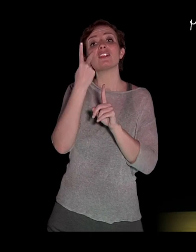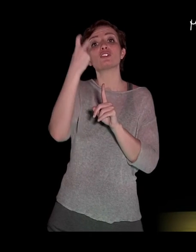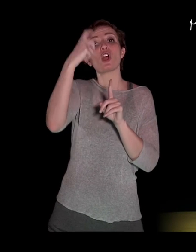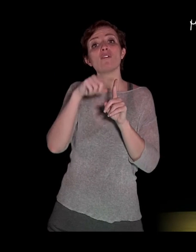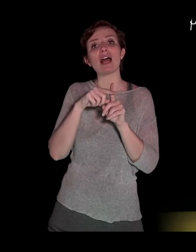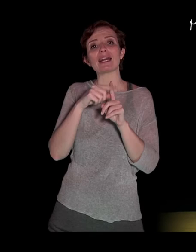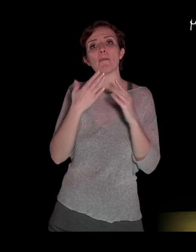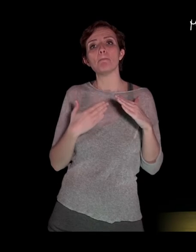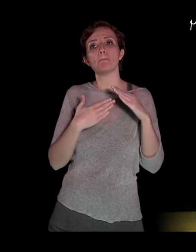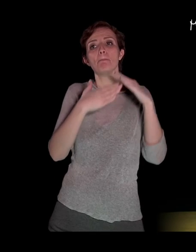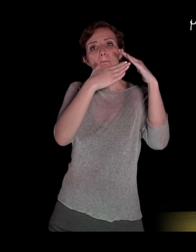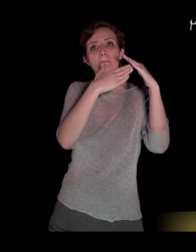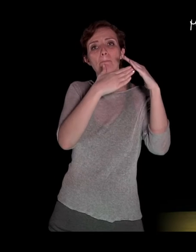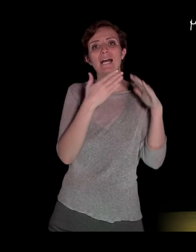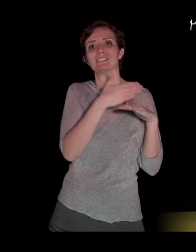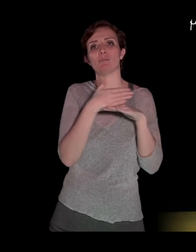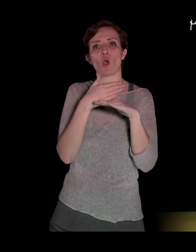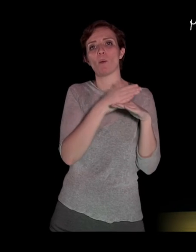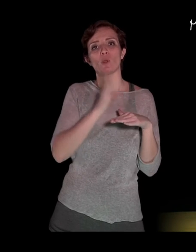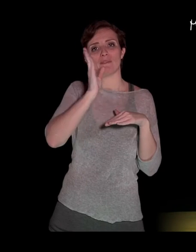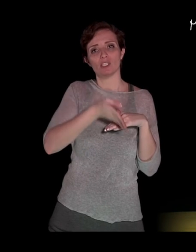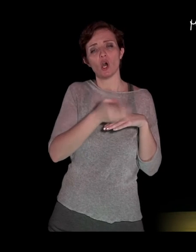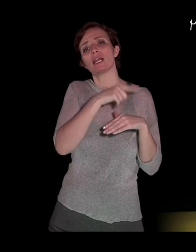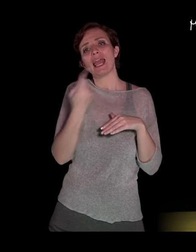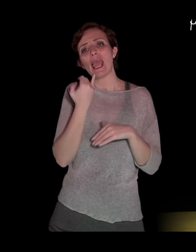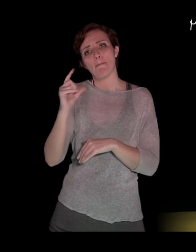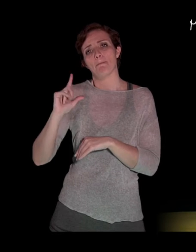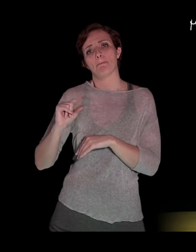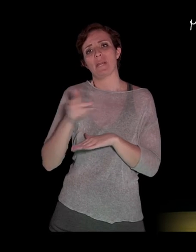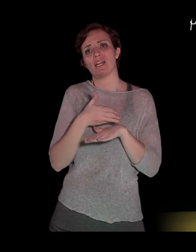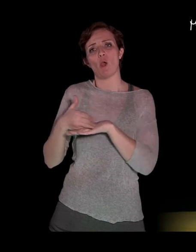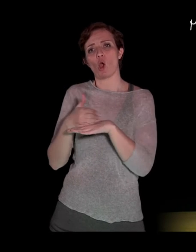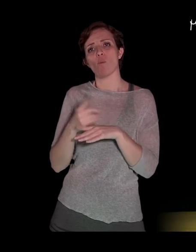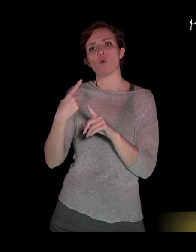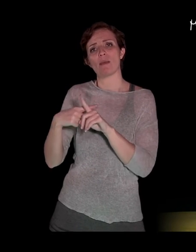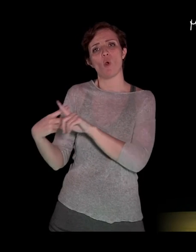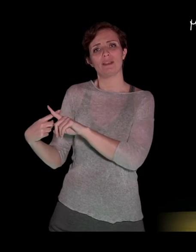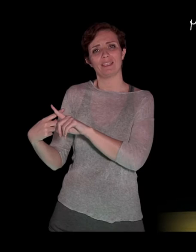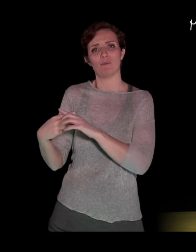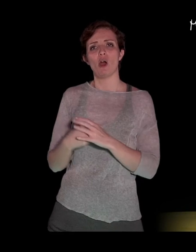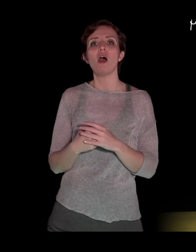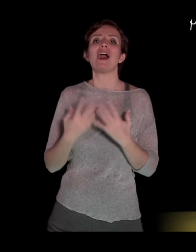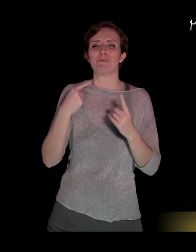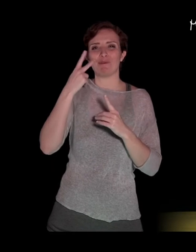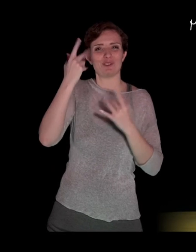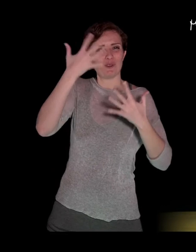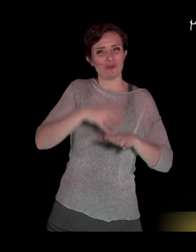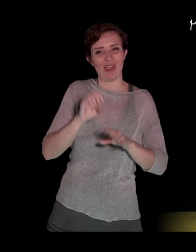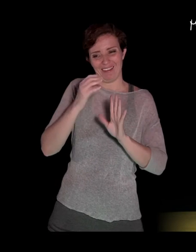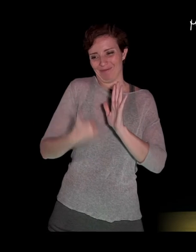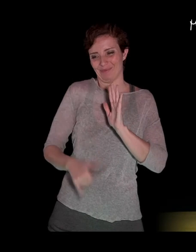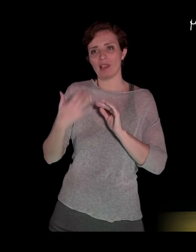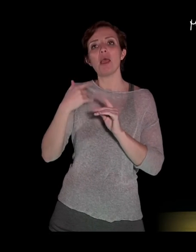e del minimo comune multiplo dei polinomi già abbiamo visto questi concetti applicati ai monomi vediamoli applicati ai polinomi perché è molto utile per